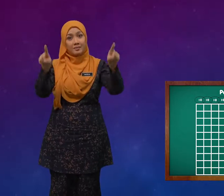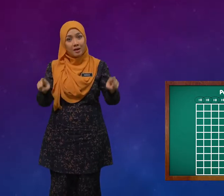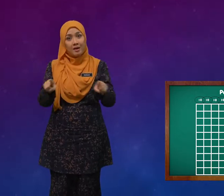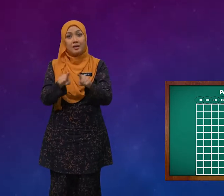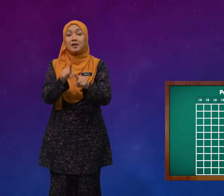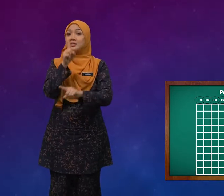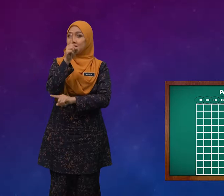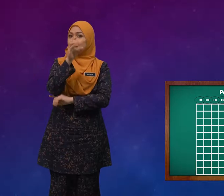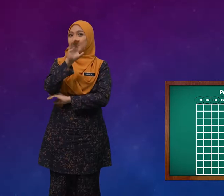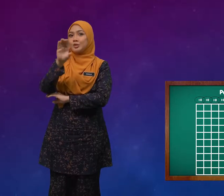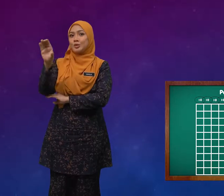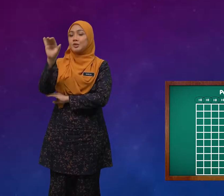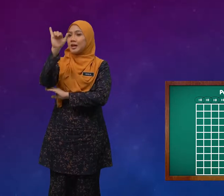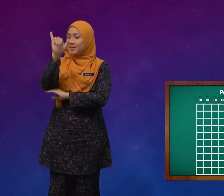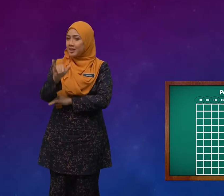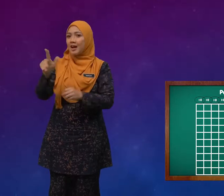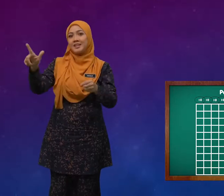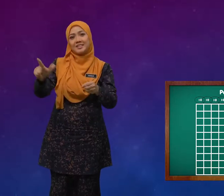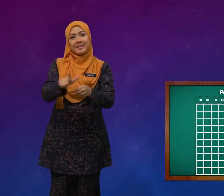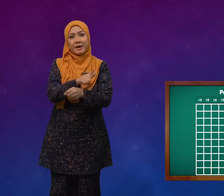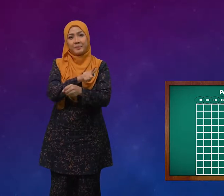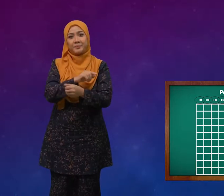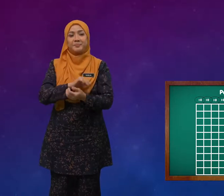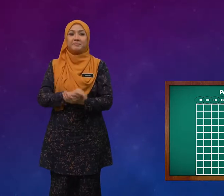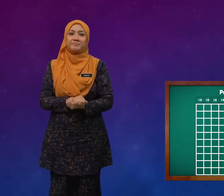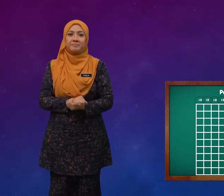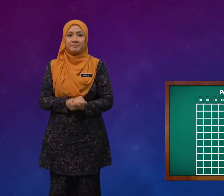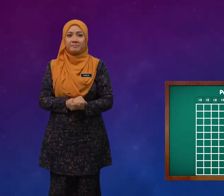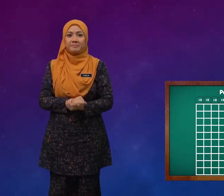petak 100 yang lengkap.